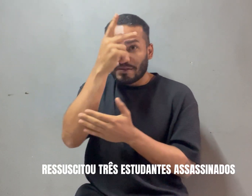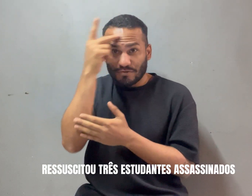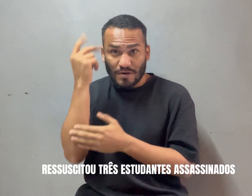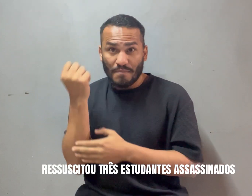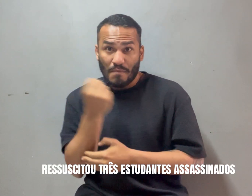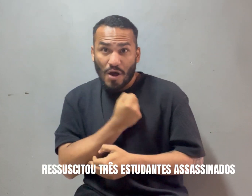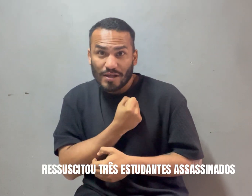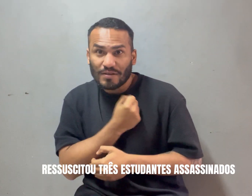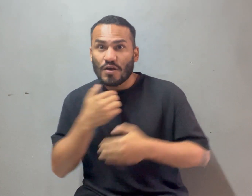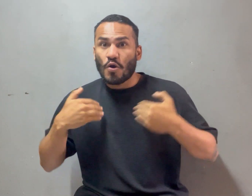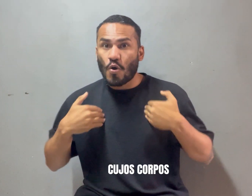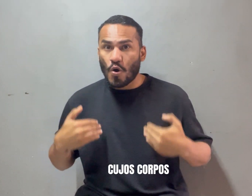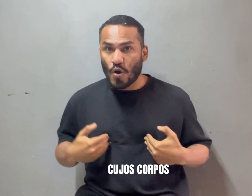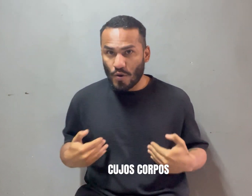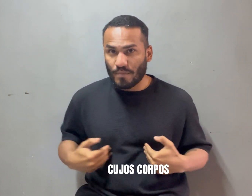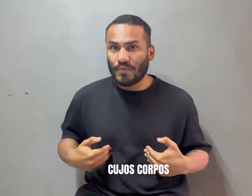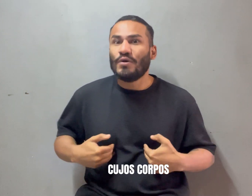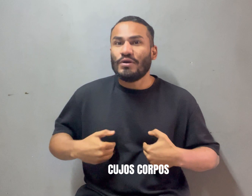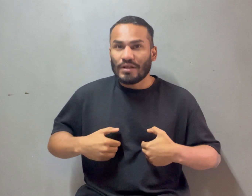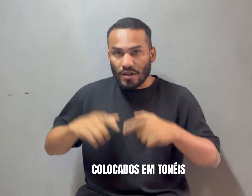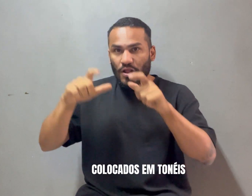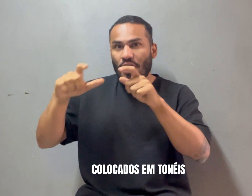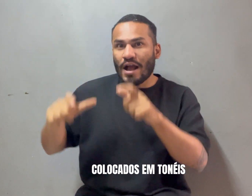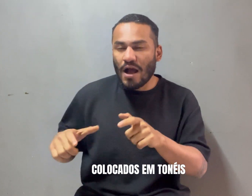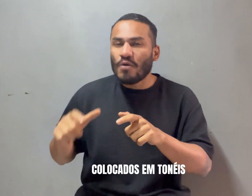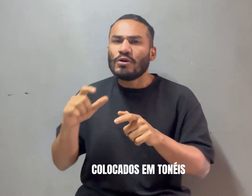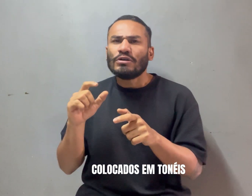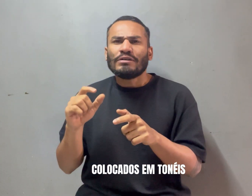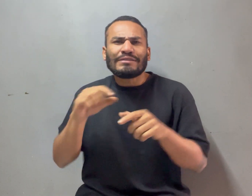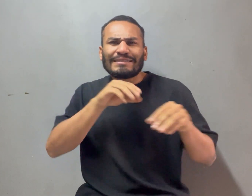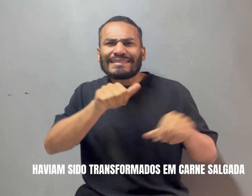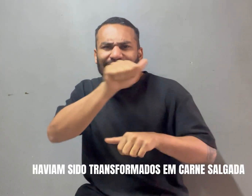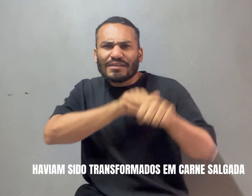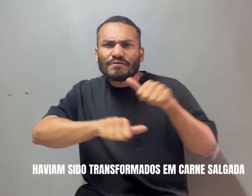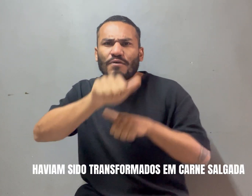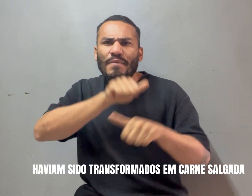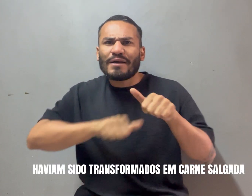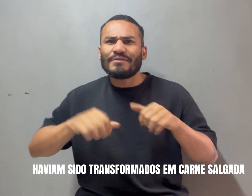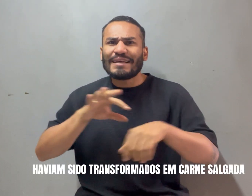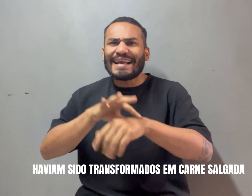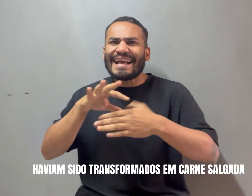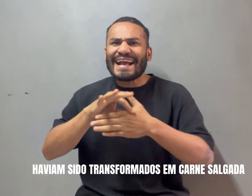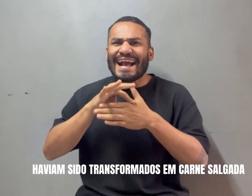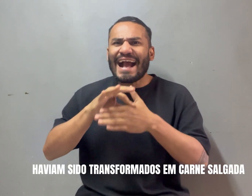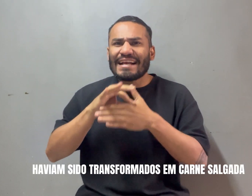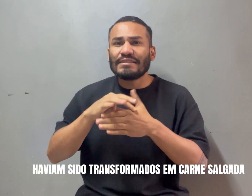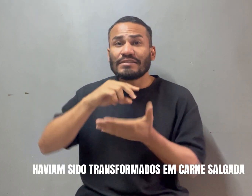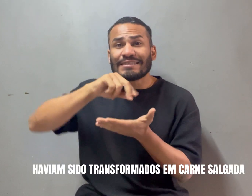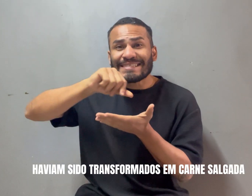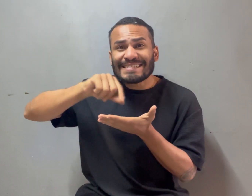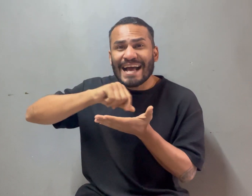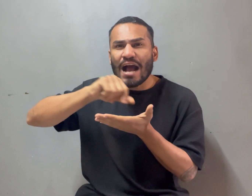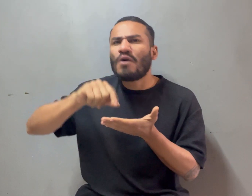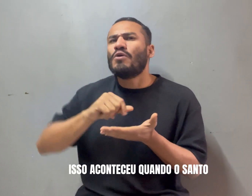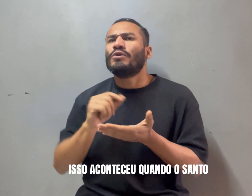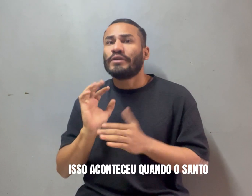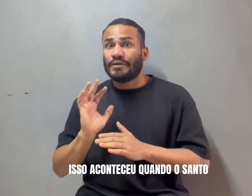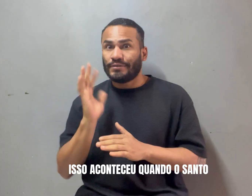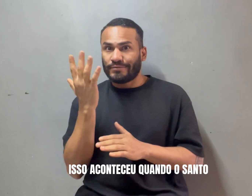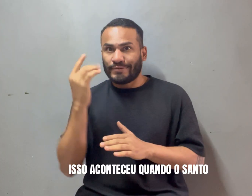estudantes assassinados, cujos corpos, colocados em tonéis, haviam sido transformados em carne salgada. Isso aconteceu